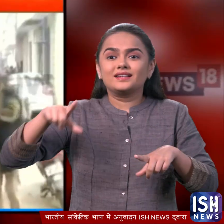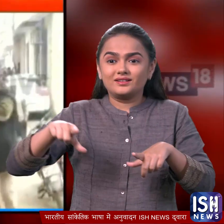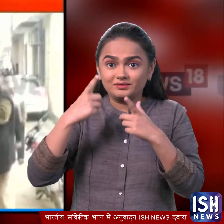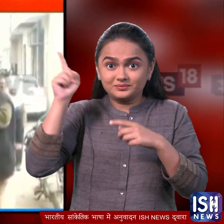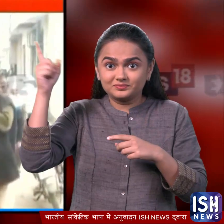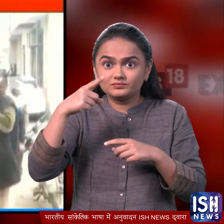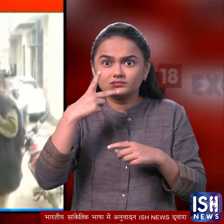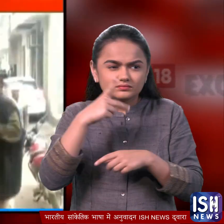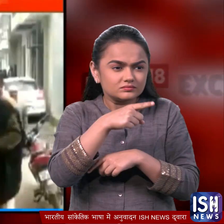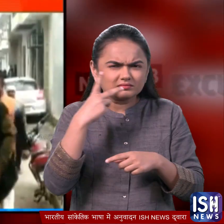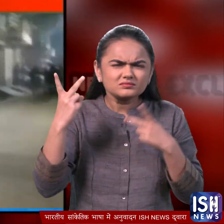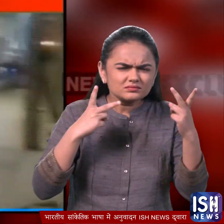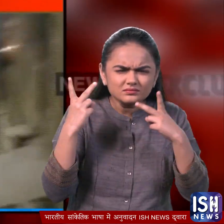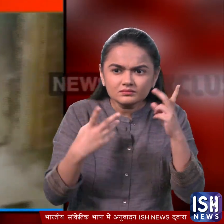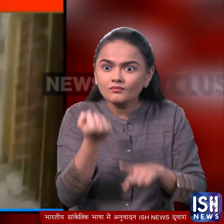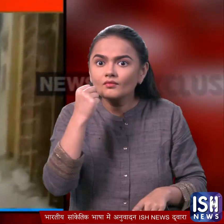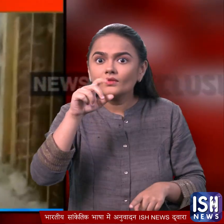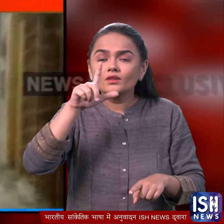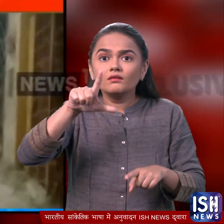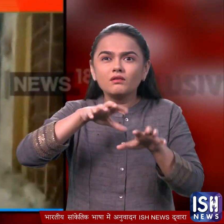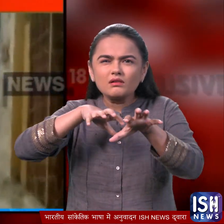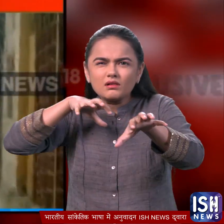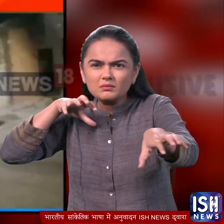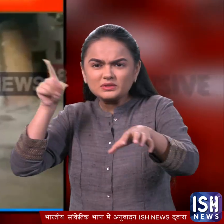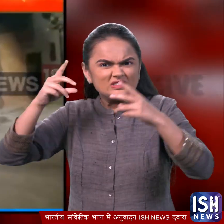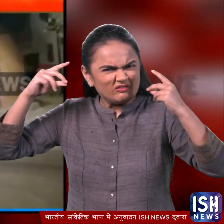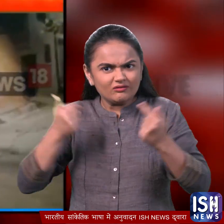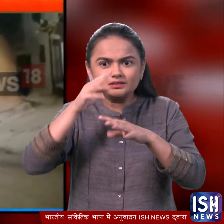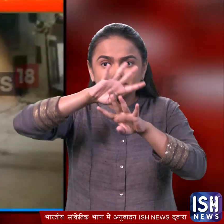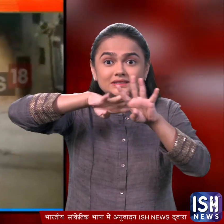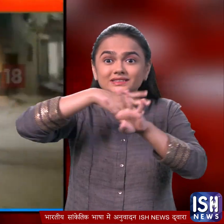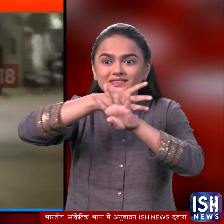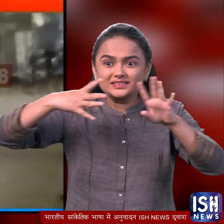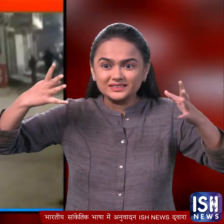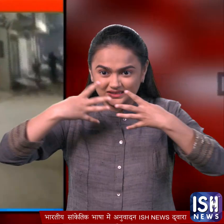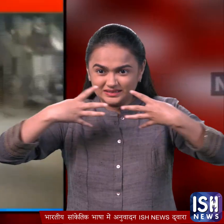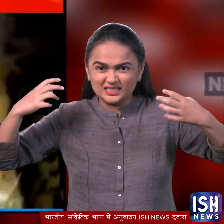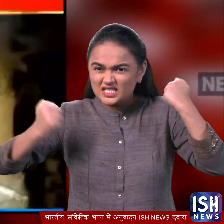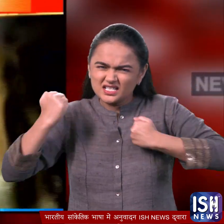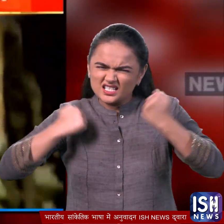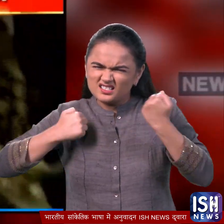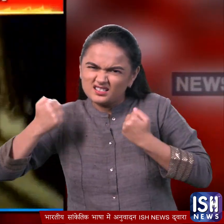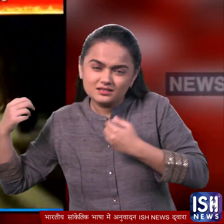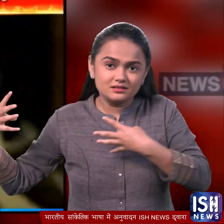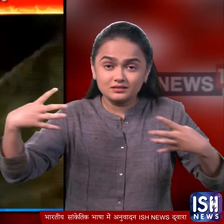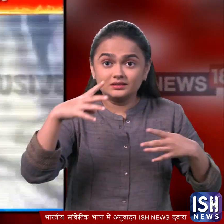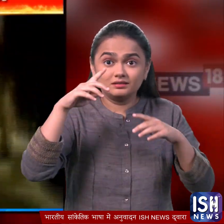के कर्मचारियों को वो तेंदुआ नजर आ गया, जिसके बाद वो लोग बिना देर किए जाल लेकर उसे पकड़ने के लिए दौड़ पड़े।